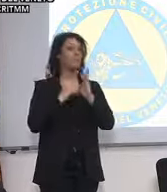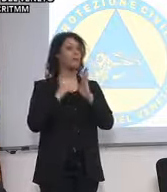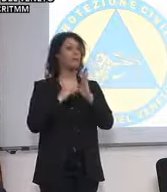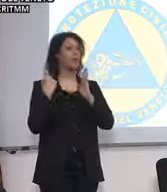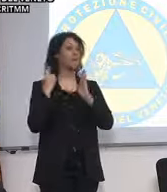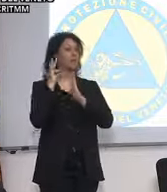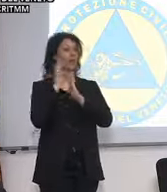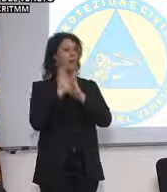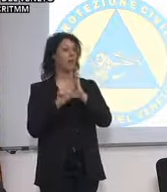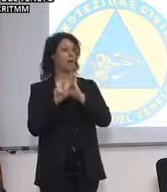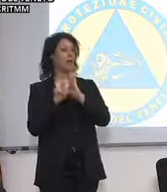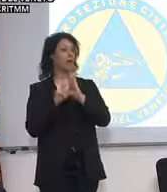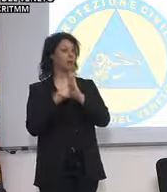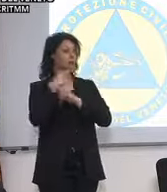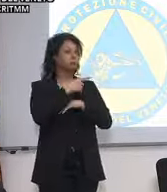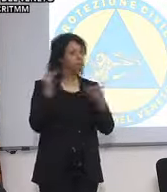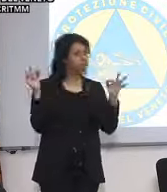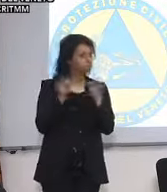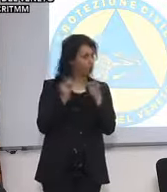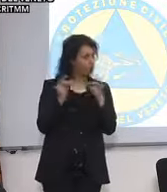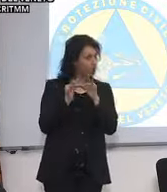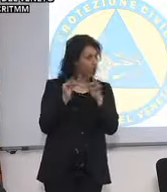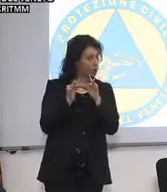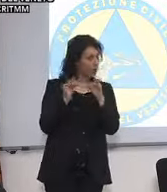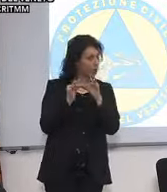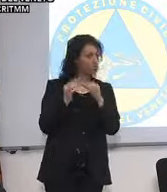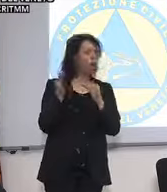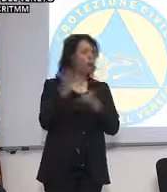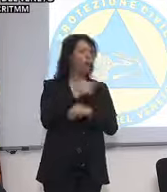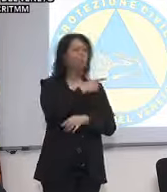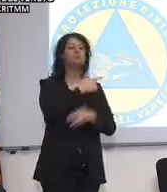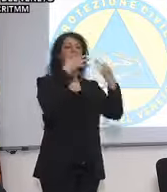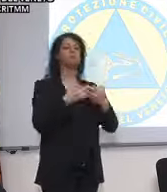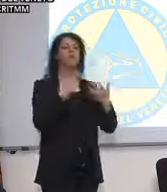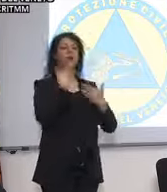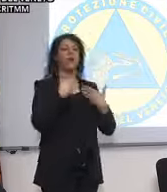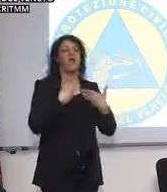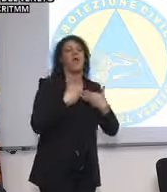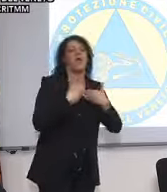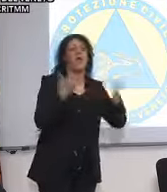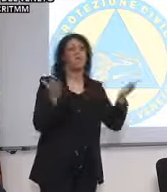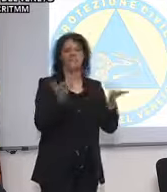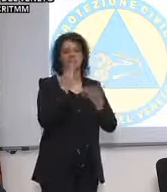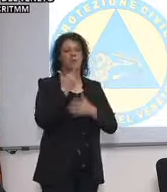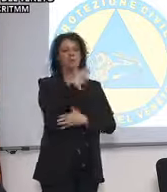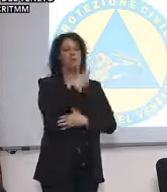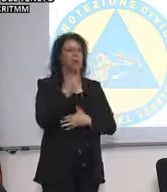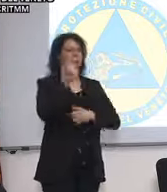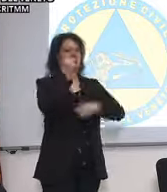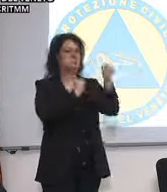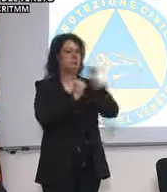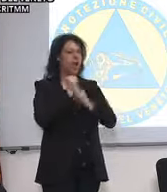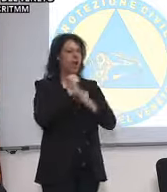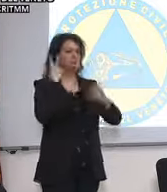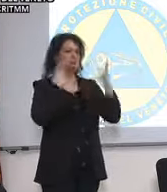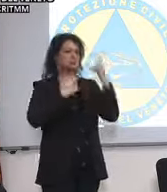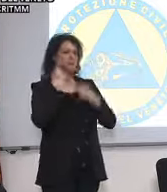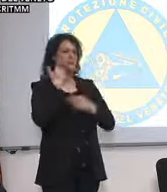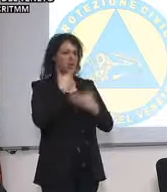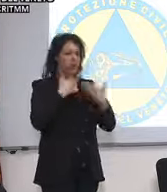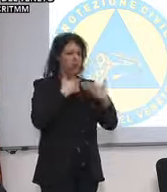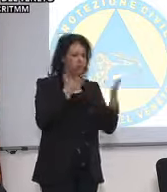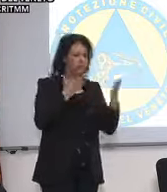contagi, oppure lei avrebbe riaperto tutto subito, compresi bar, ristoranti, parrucchiere, estetiste, come chiesto da Salvini? Che ne